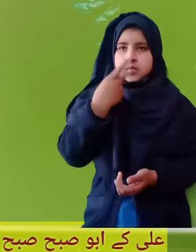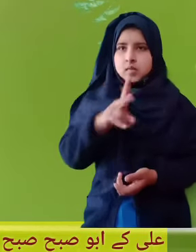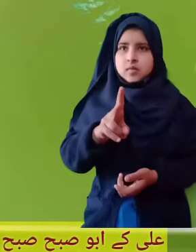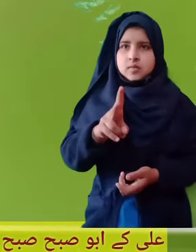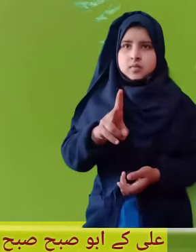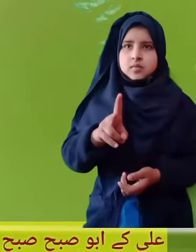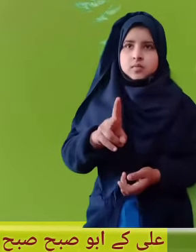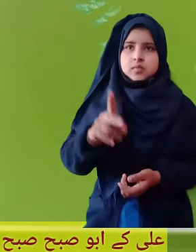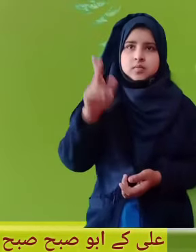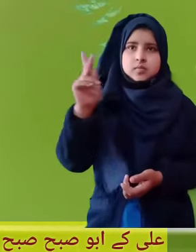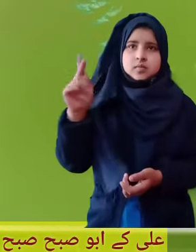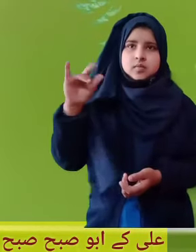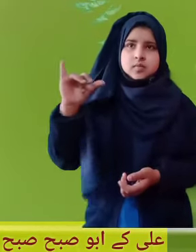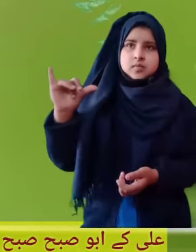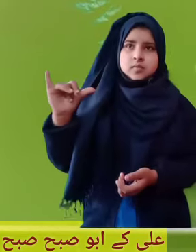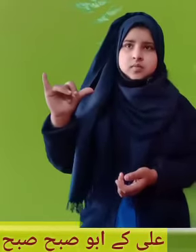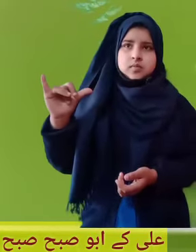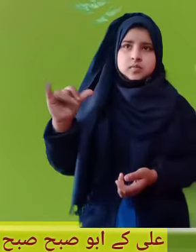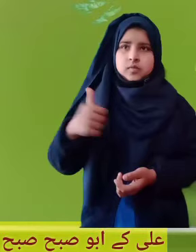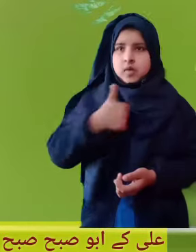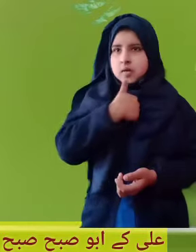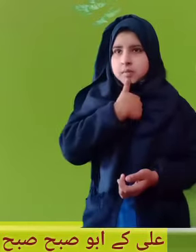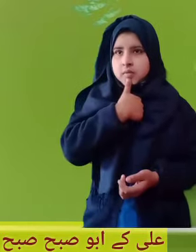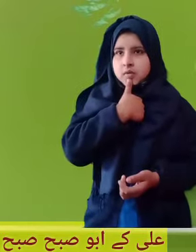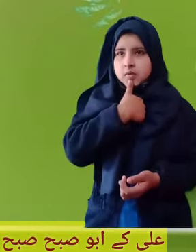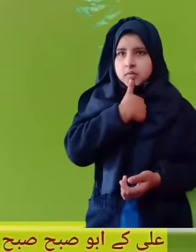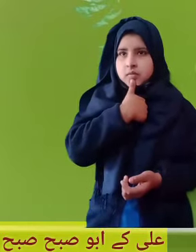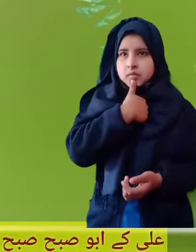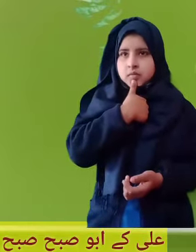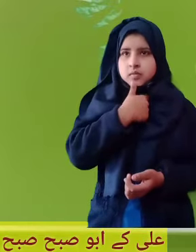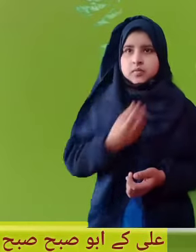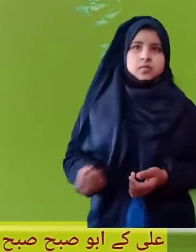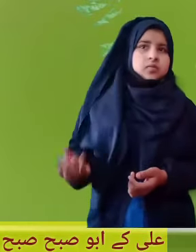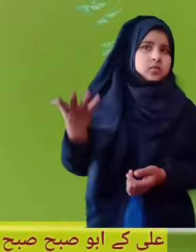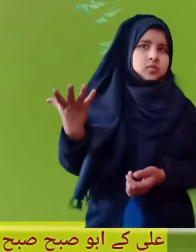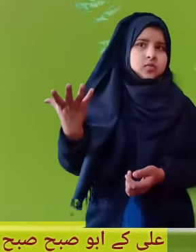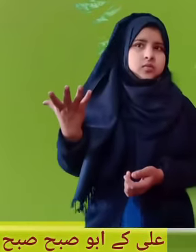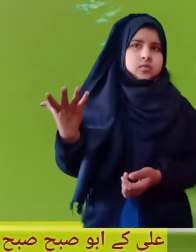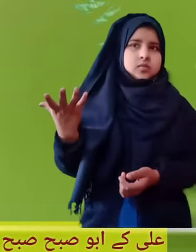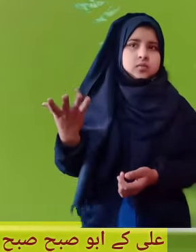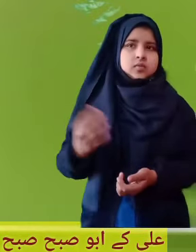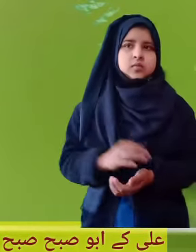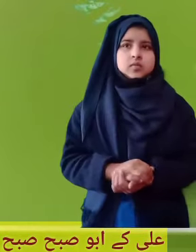अली के अब्बू सुबह